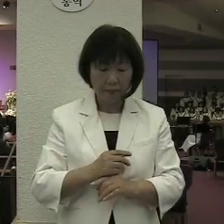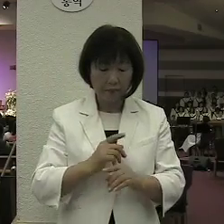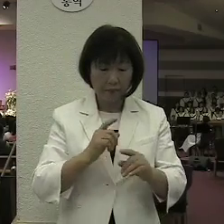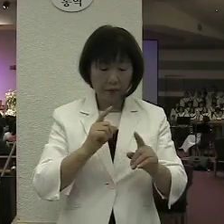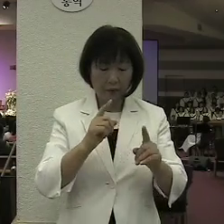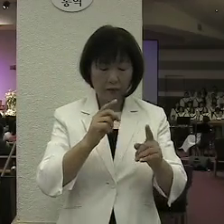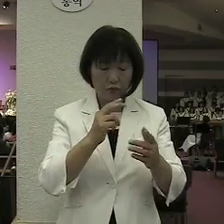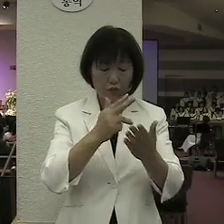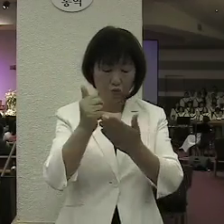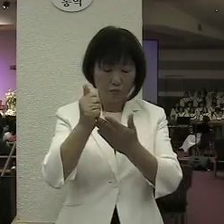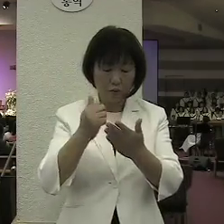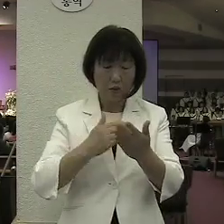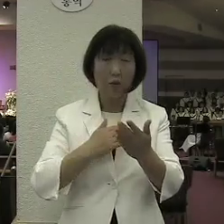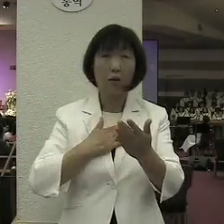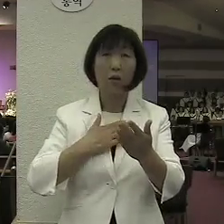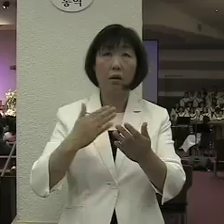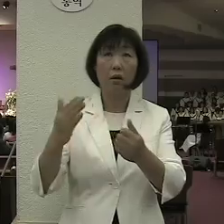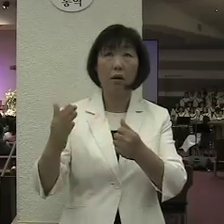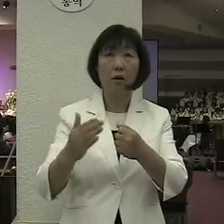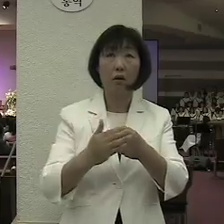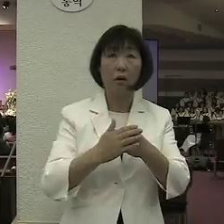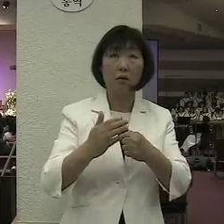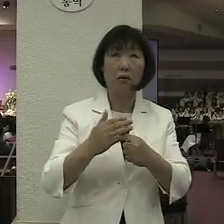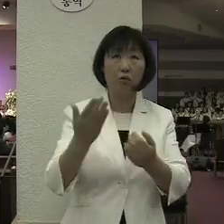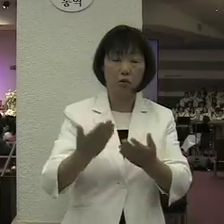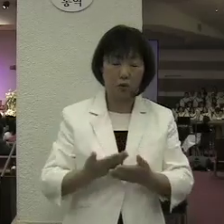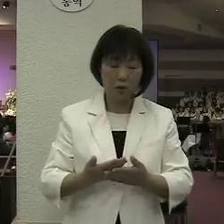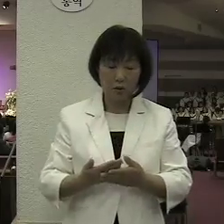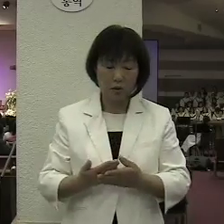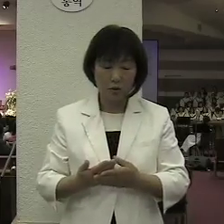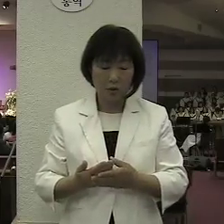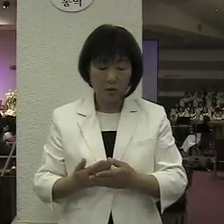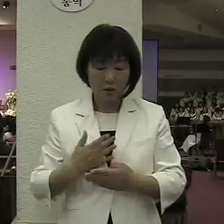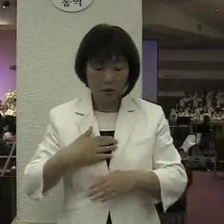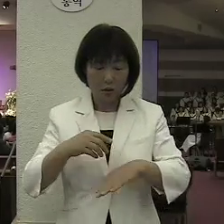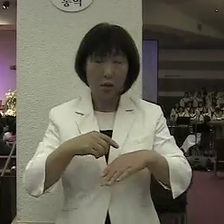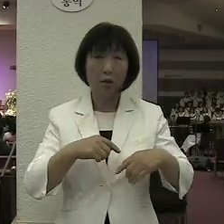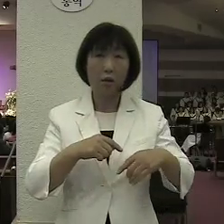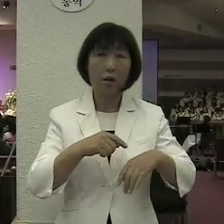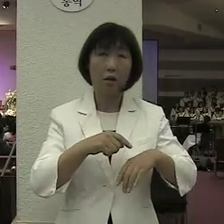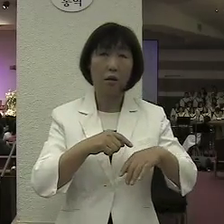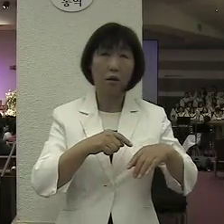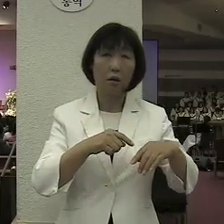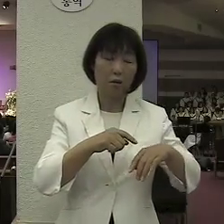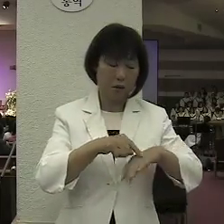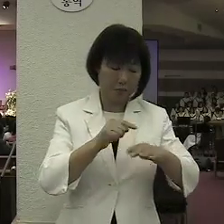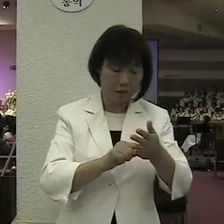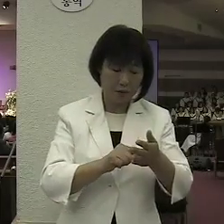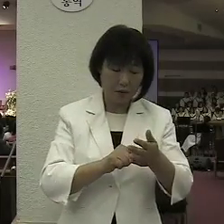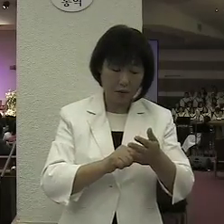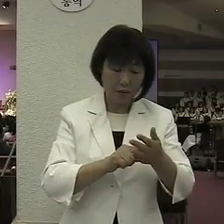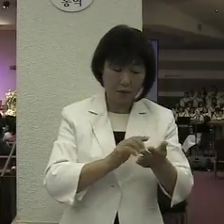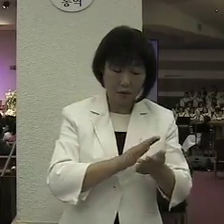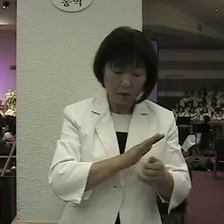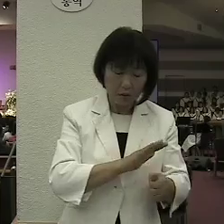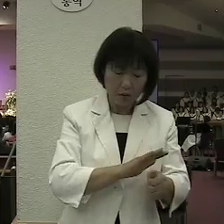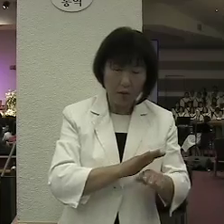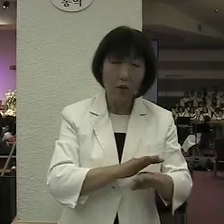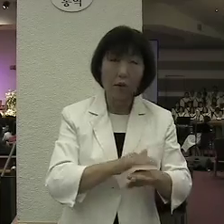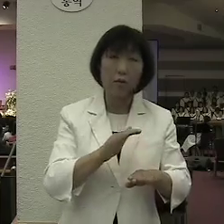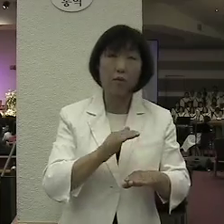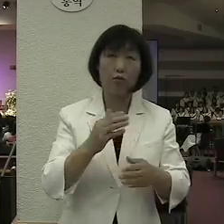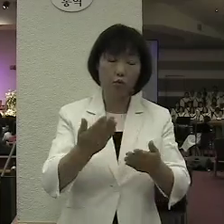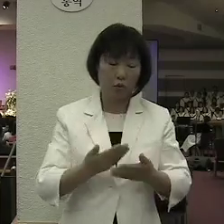I'm doing great, Pastor King. The Lord has touched me and I'm doing great. 그 한마디에 제가